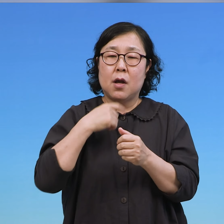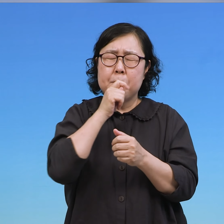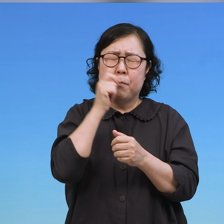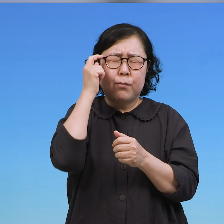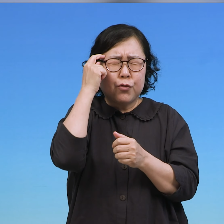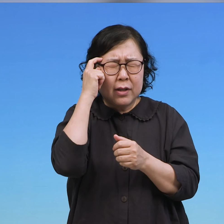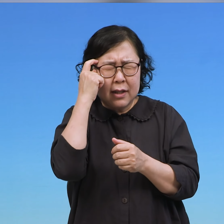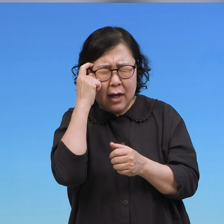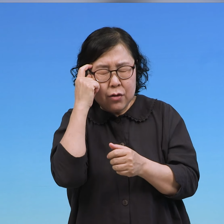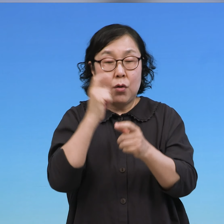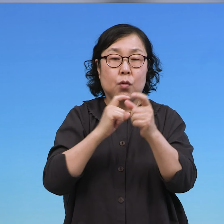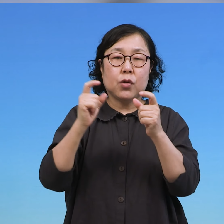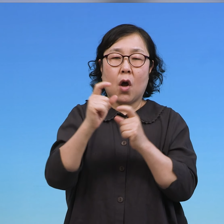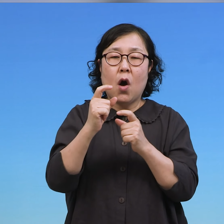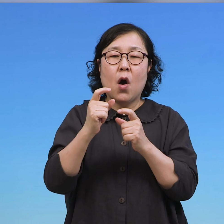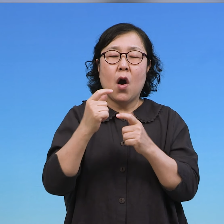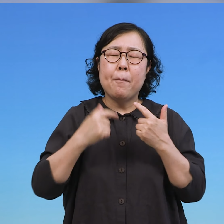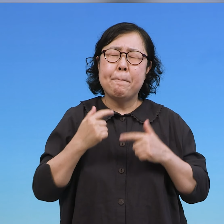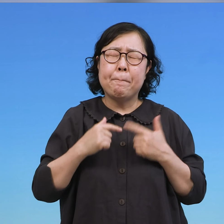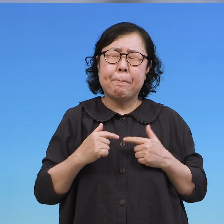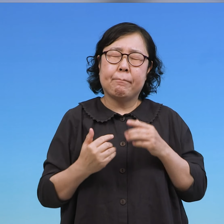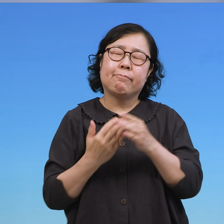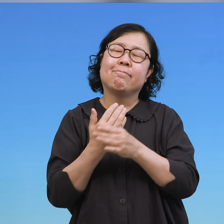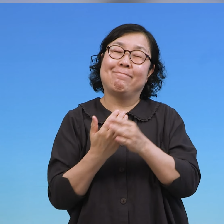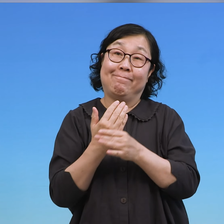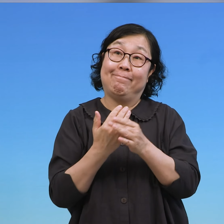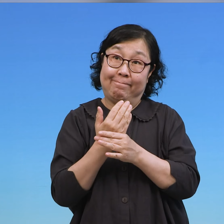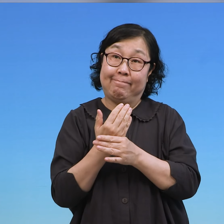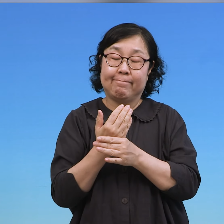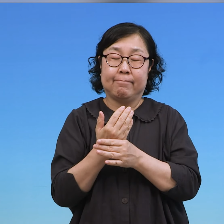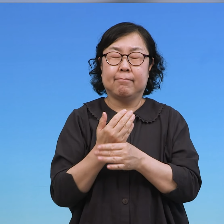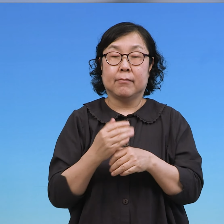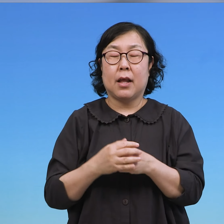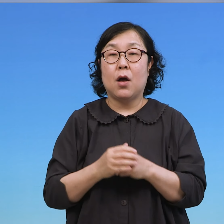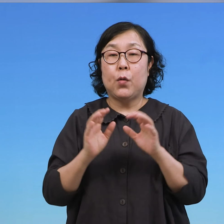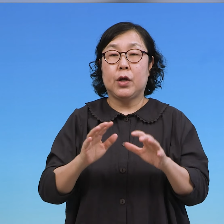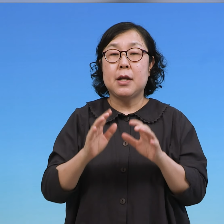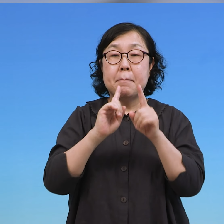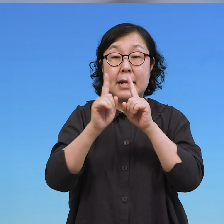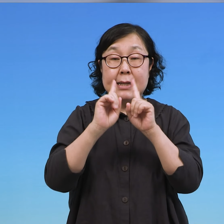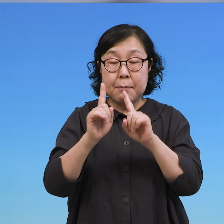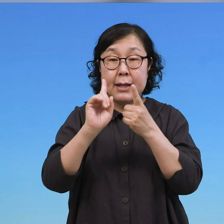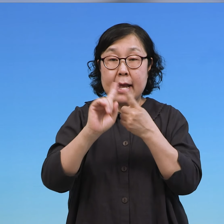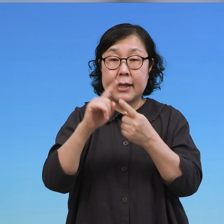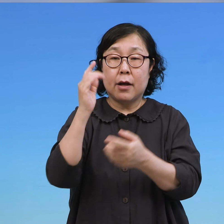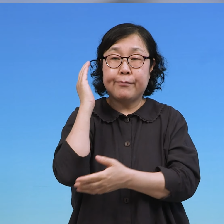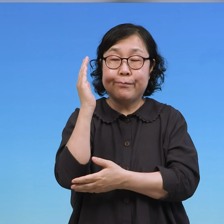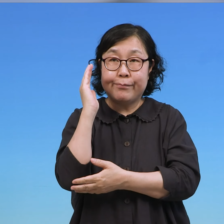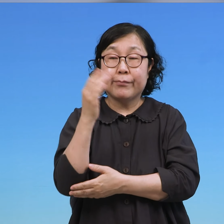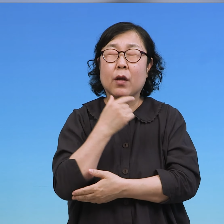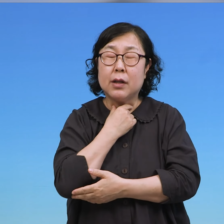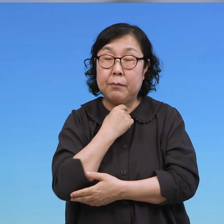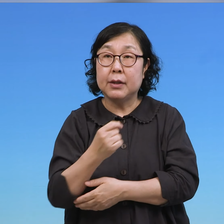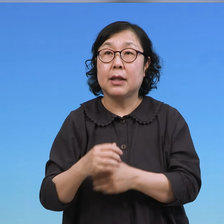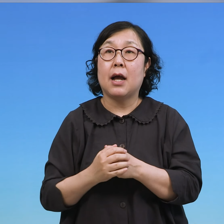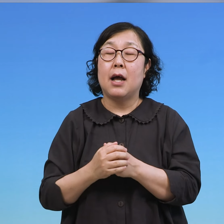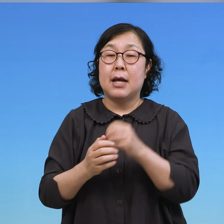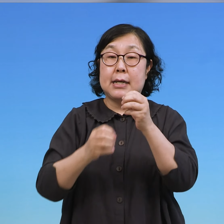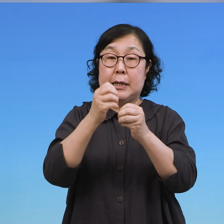곱씹을수록 의미가 참 와닿는 것 같습니다. 오늘 이걸 좀 살펴보려고 하는데요, 먼저 이